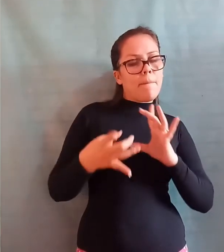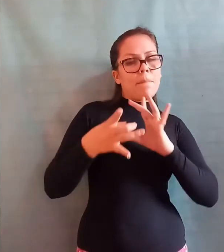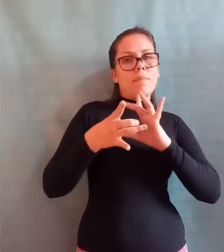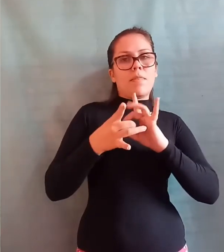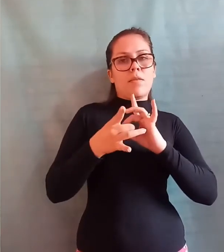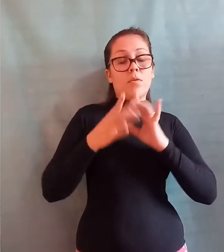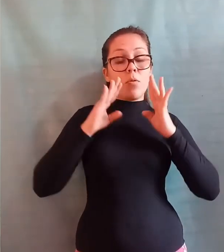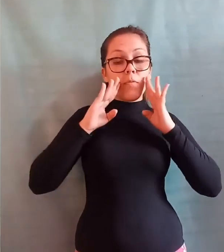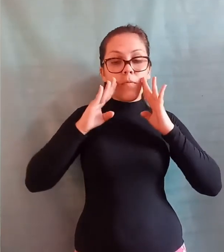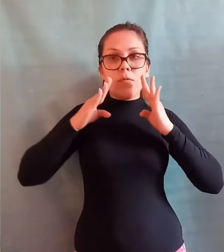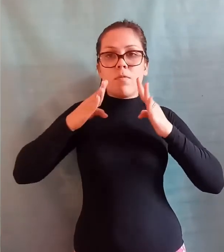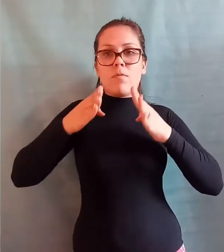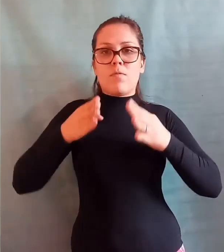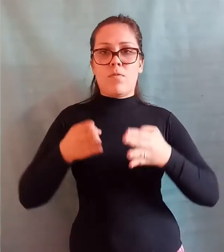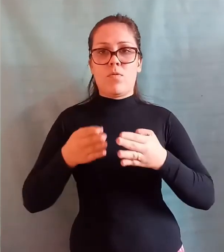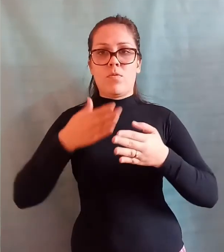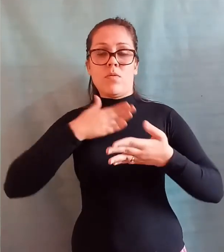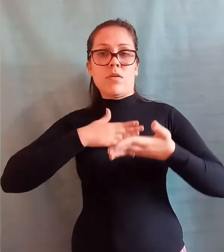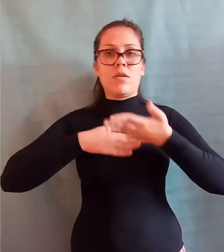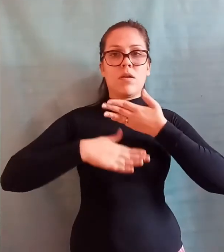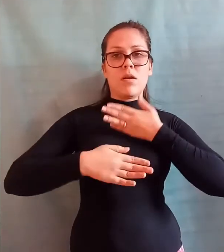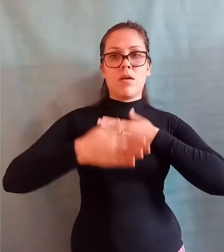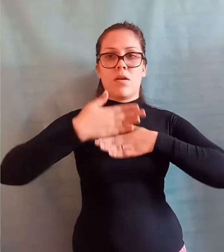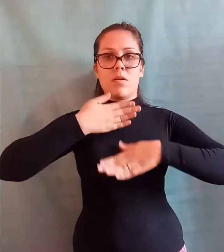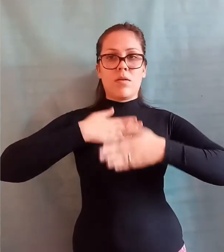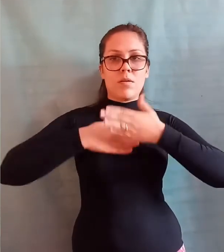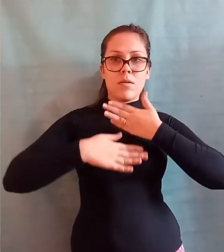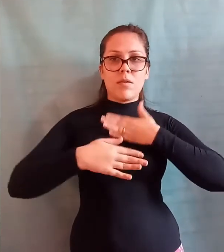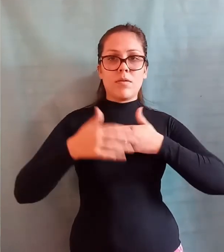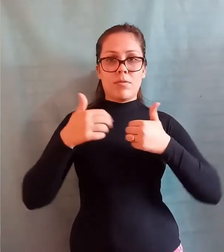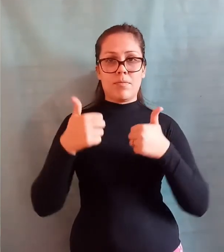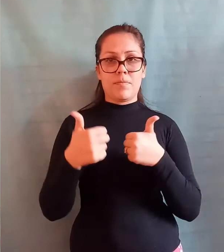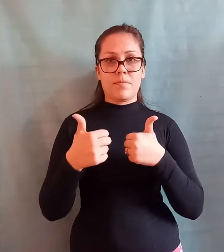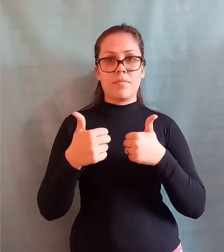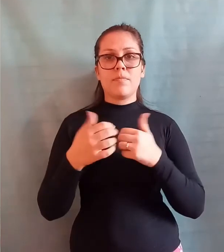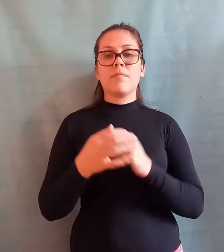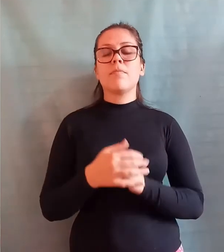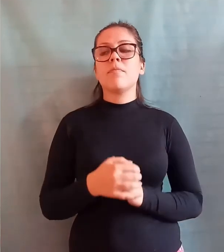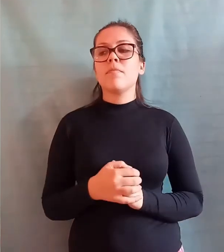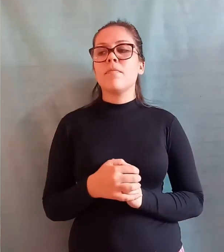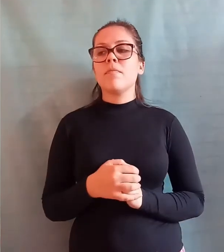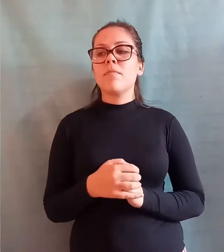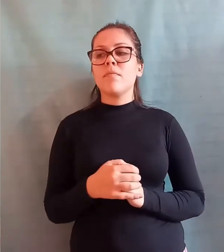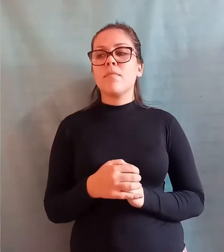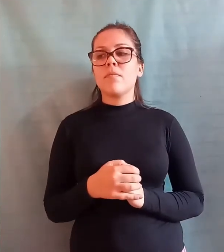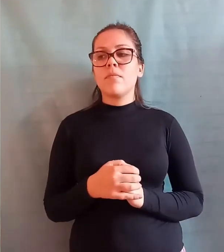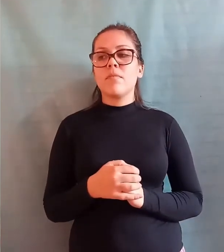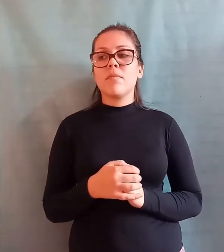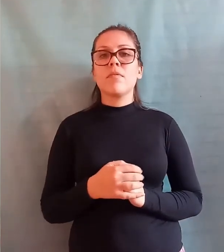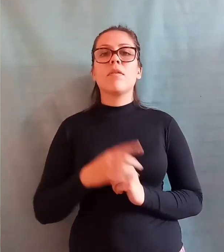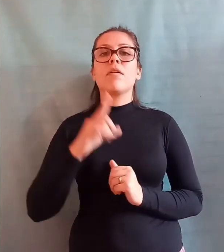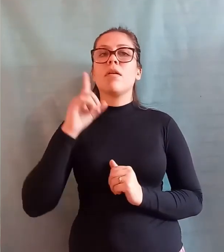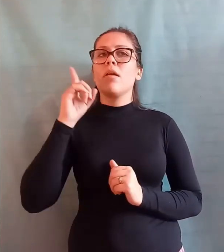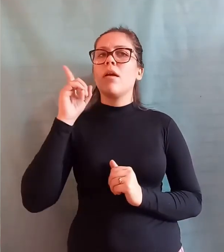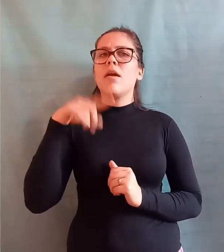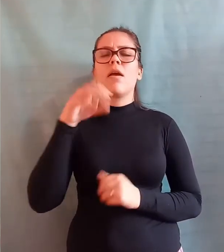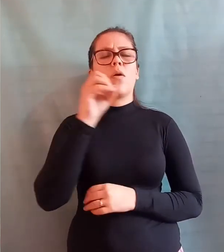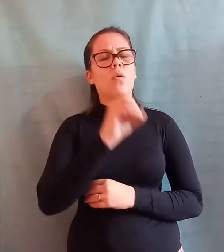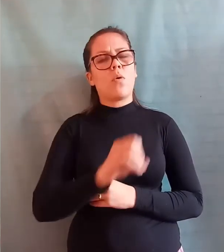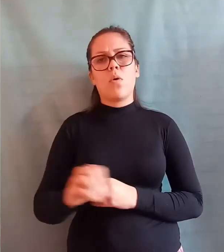se centrar, se tranquilizar, voltar um pouquinho para o momento presente. É uma